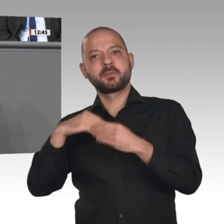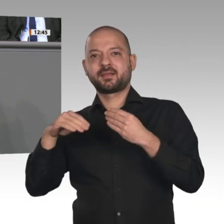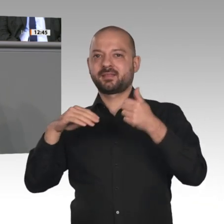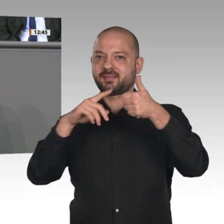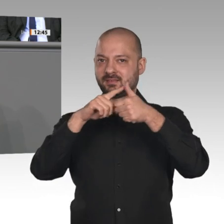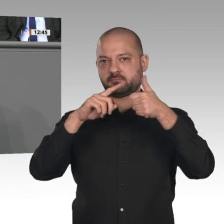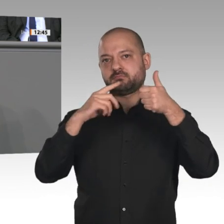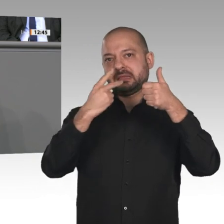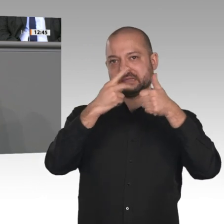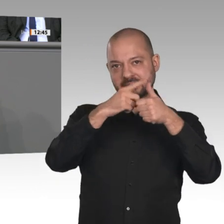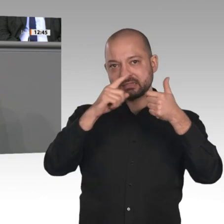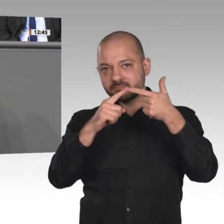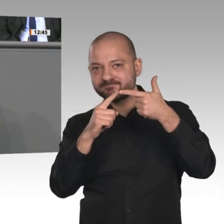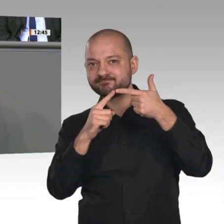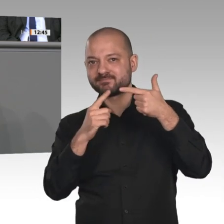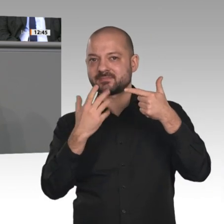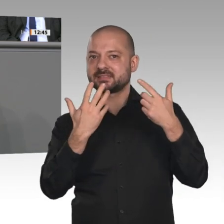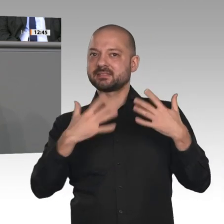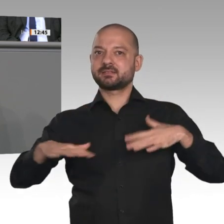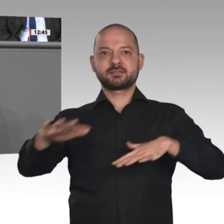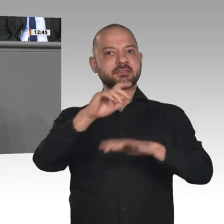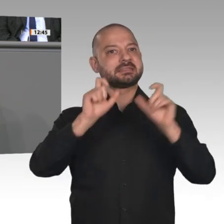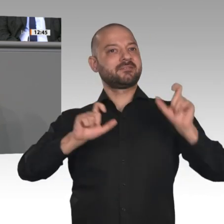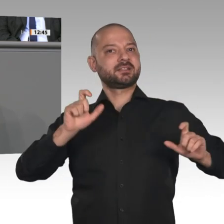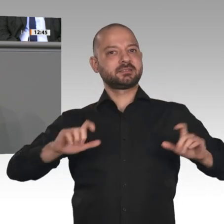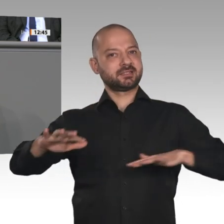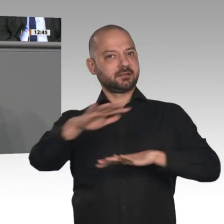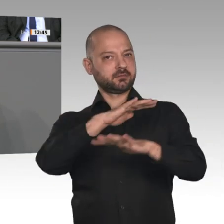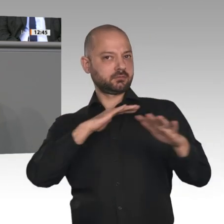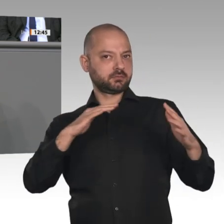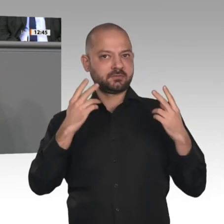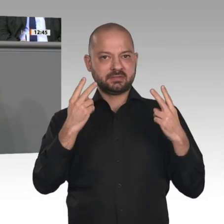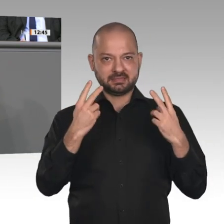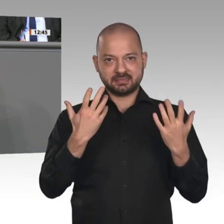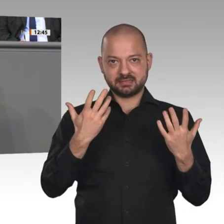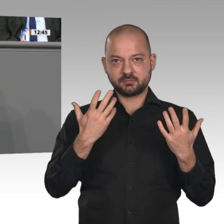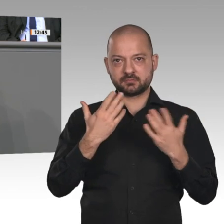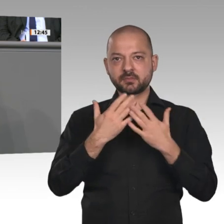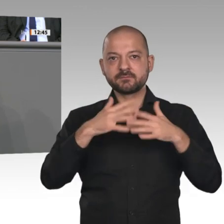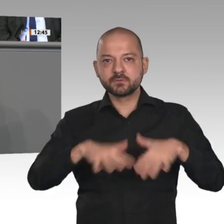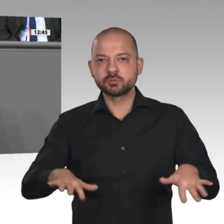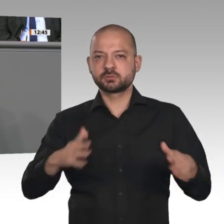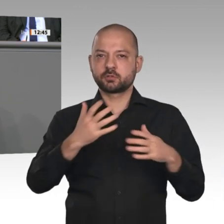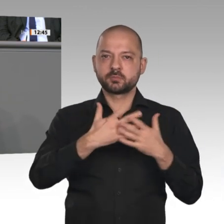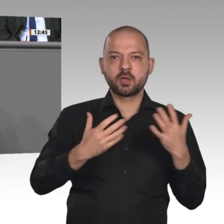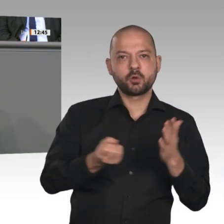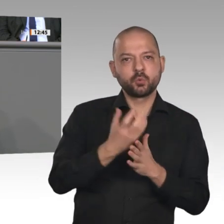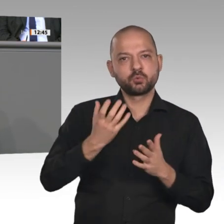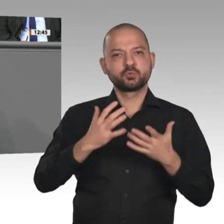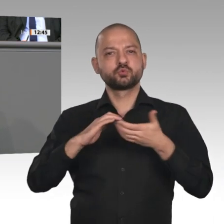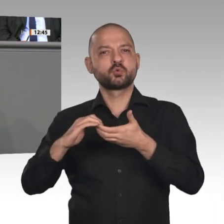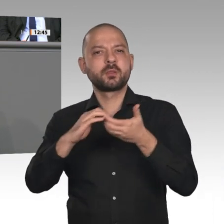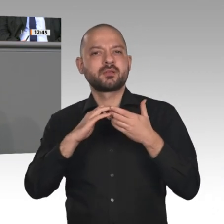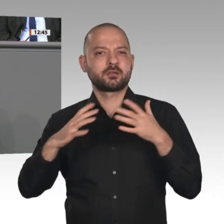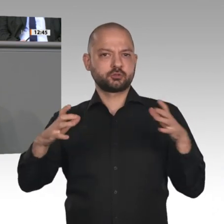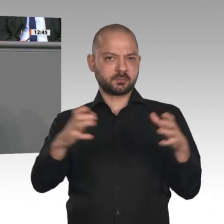Nation und somit die wichtigste Grundlage für die Staatsangehörigkeit. Die Staatsangehörigkeit ist ein zentraler Aspekt der staatlichen